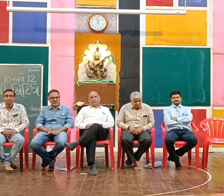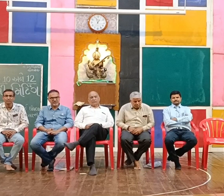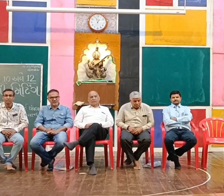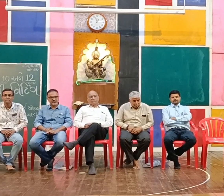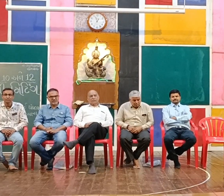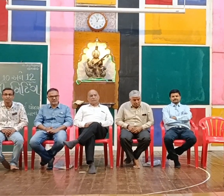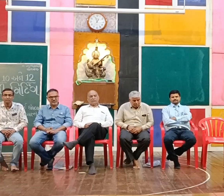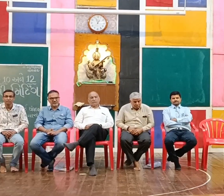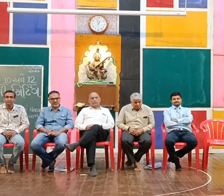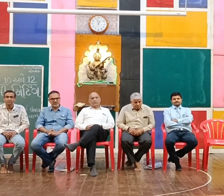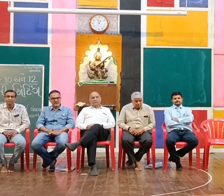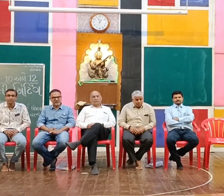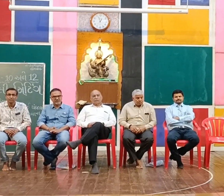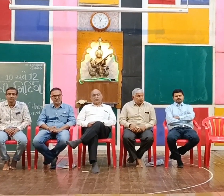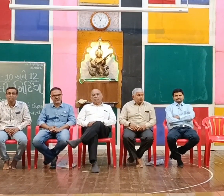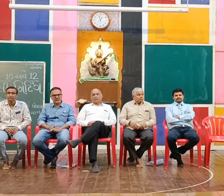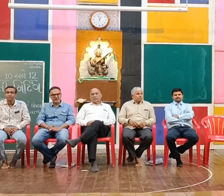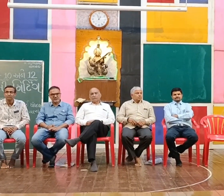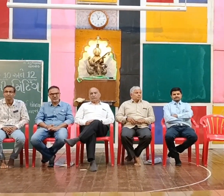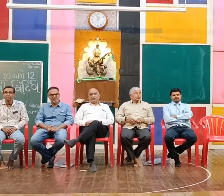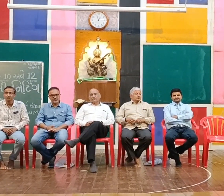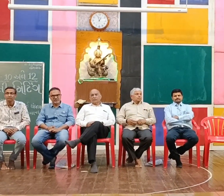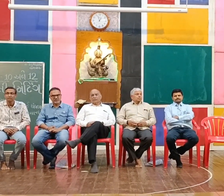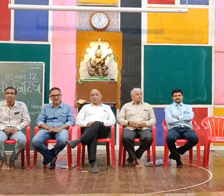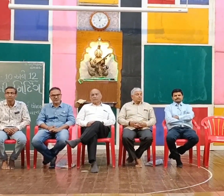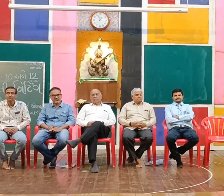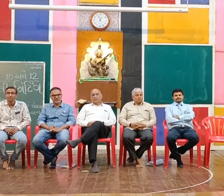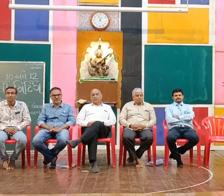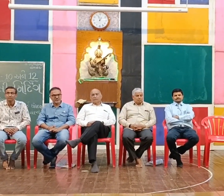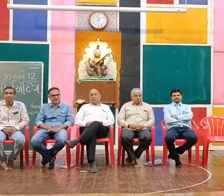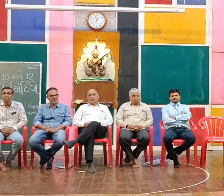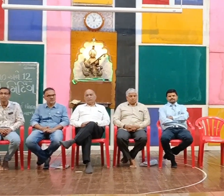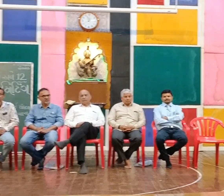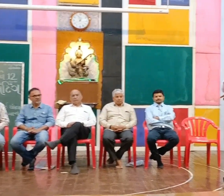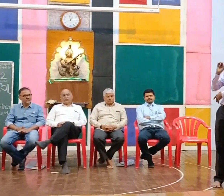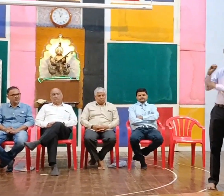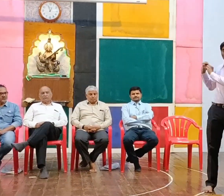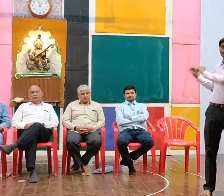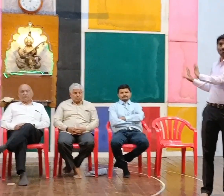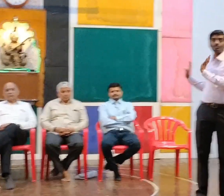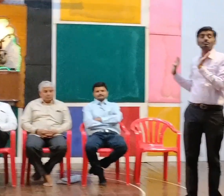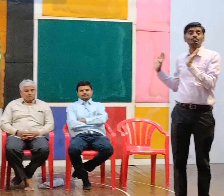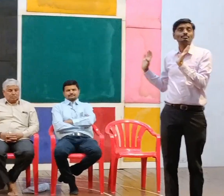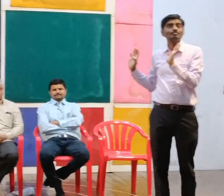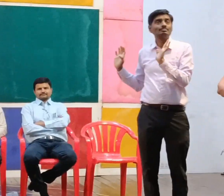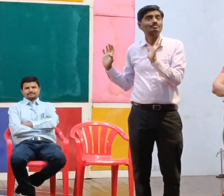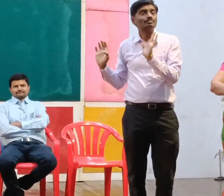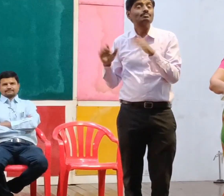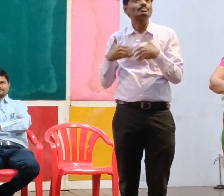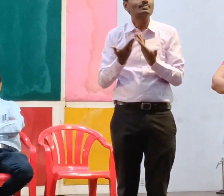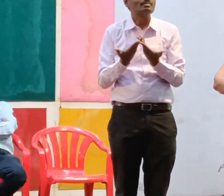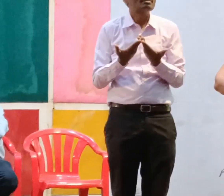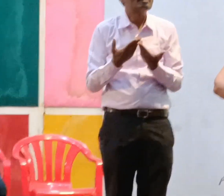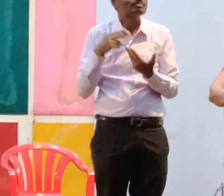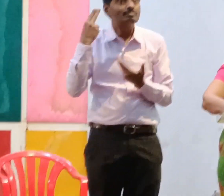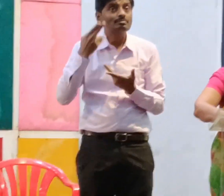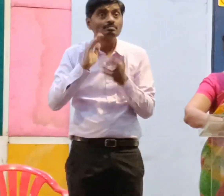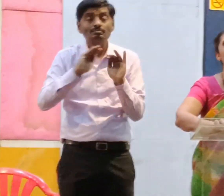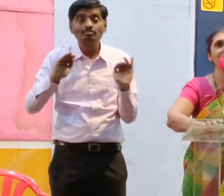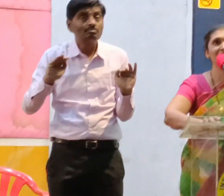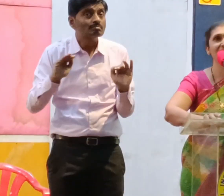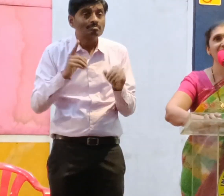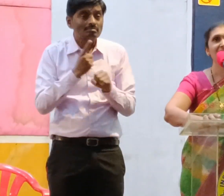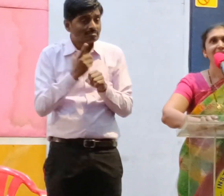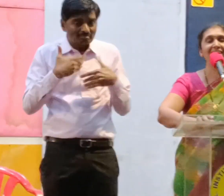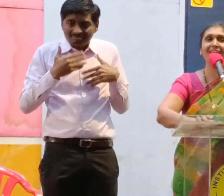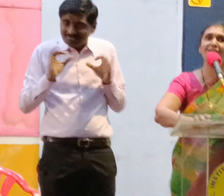આવ્યા અને છેલ્લે શિક્ષકોને જમા કરાવી દીધી કે આ તું શૈલેષભાઈની ઓફિસમાં જમા કરાવી દો તમે લોકો કેમ કે આ નોટ કોઈ વિદ્યાર્થીઓની